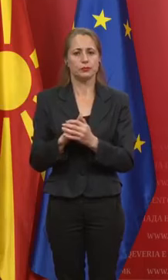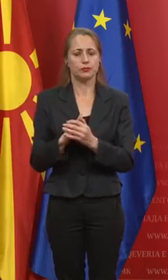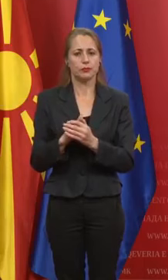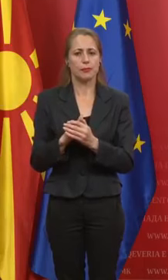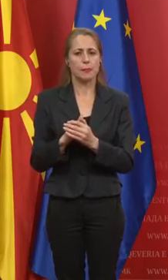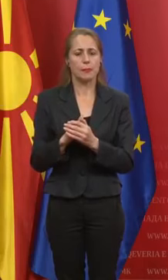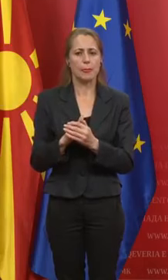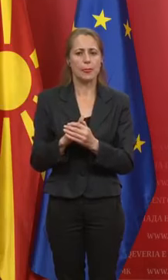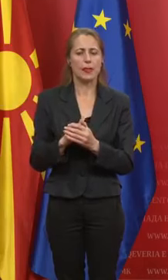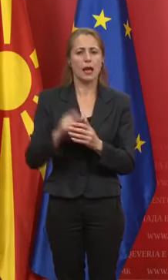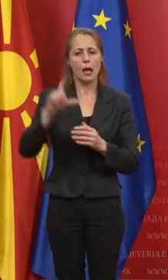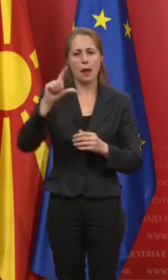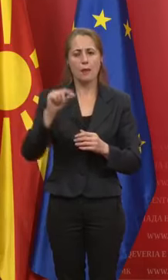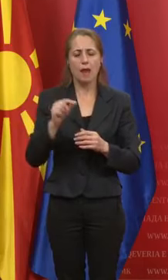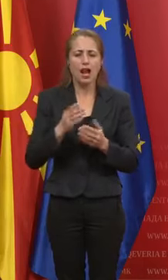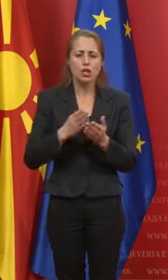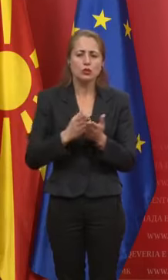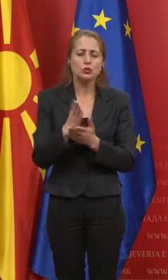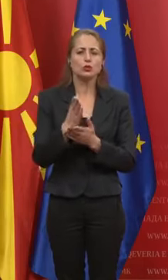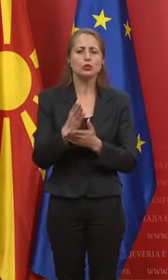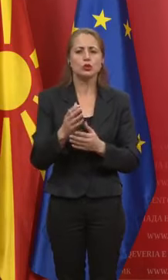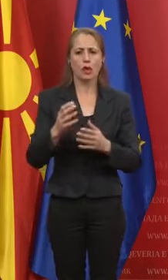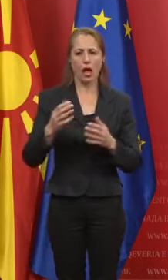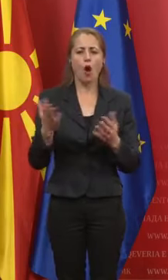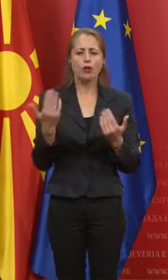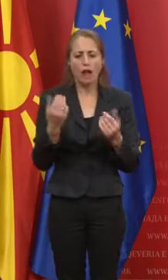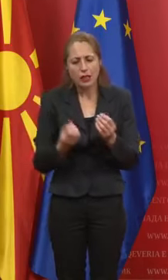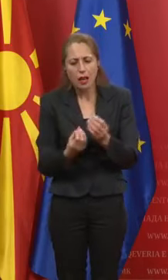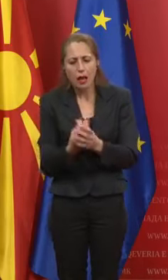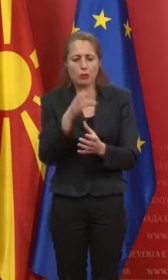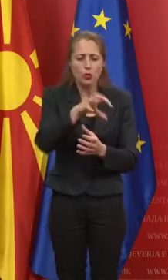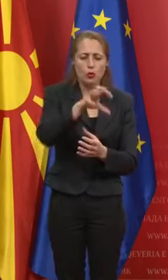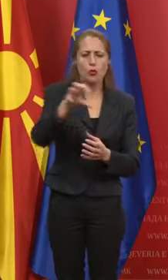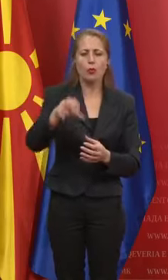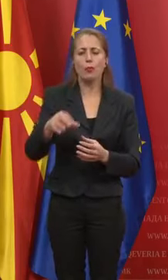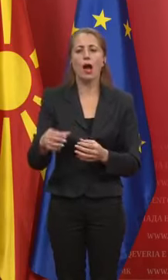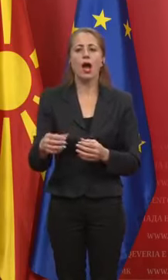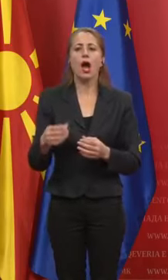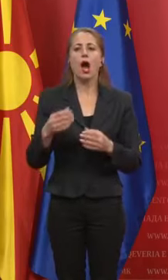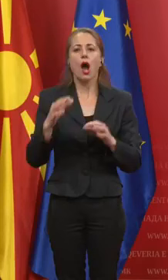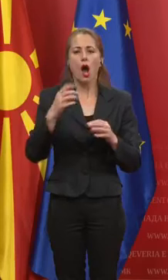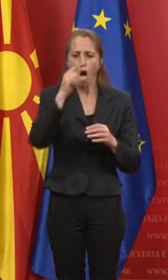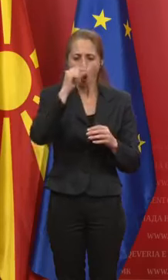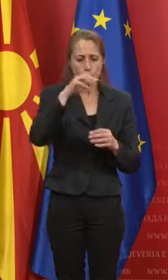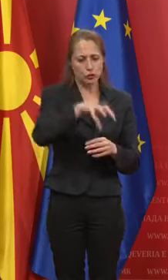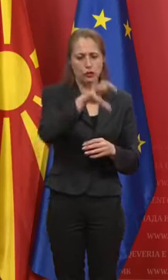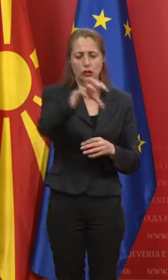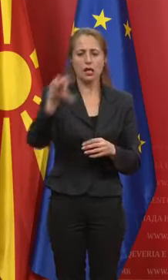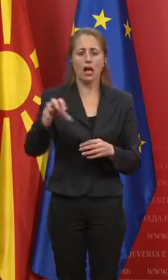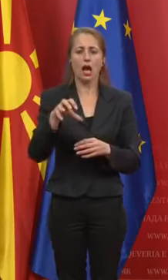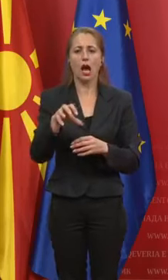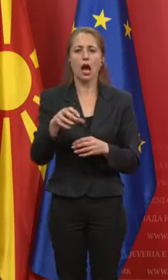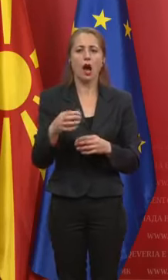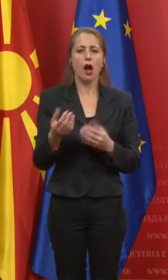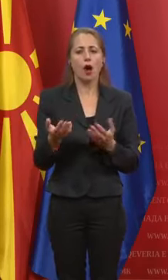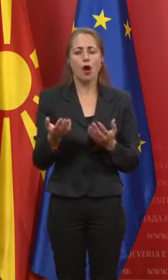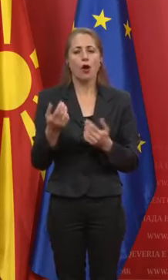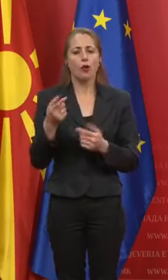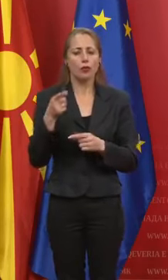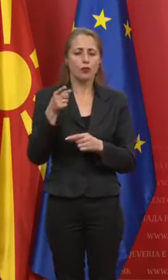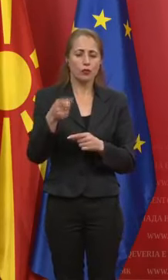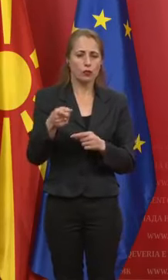мини случувања во однос на појава на мини кластери во рамките на поединечни и општини, за да во таа